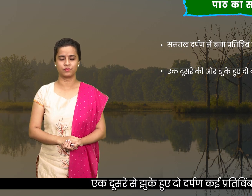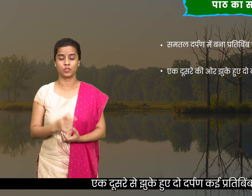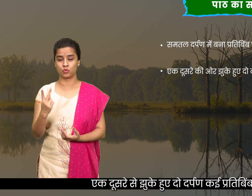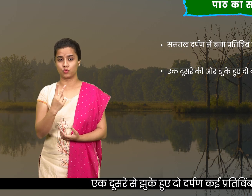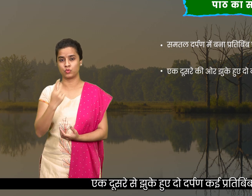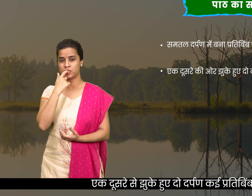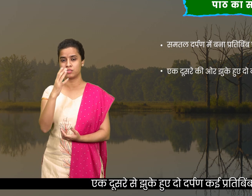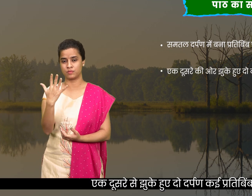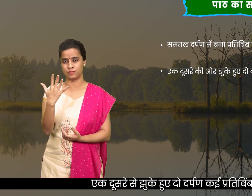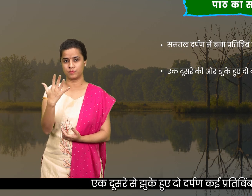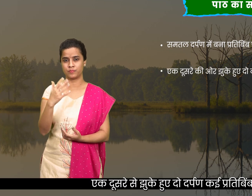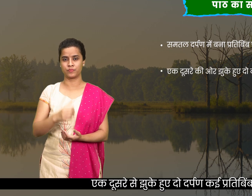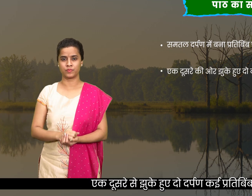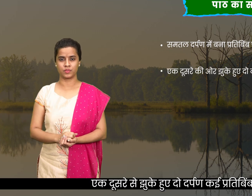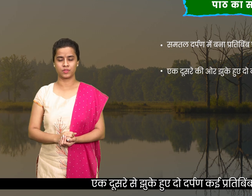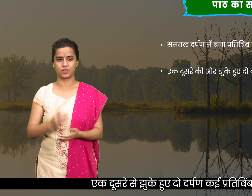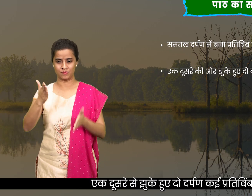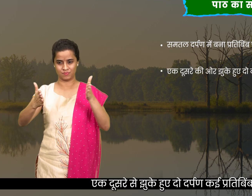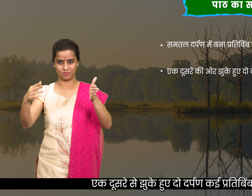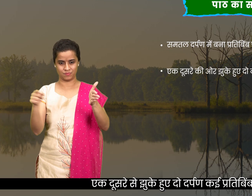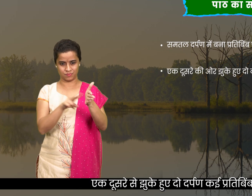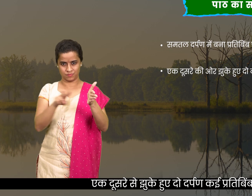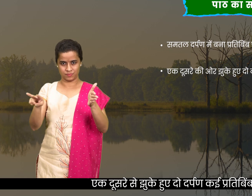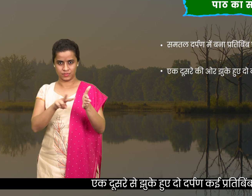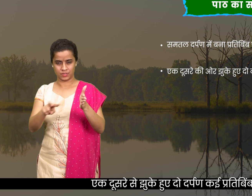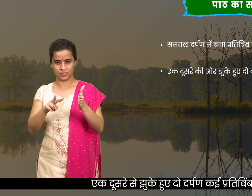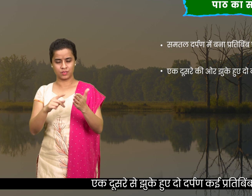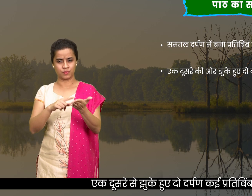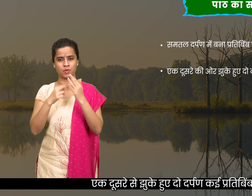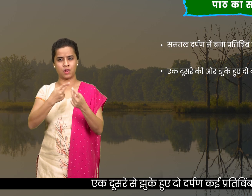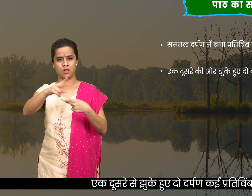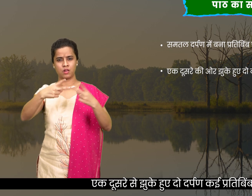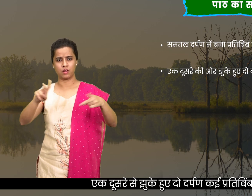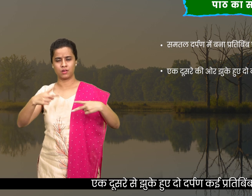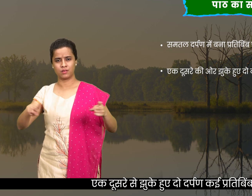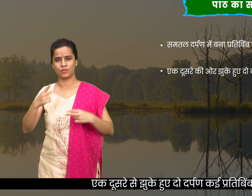एक दूसरे से झुके हुए दो दर्पण कई प्रतिबिंब देते हैं।